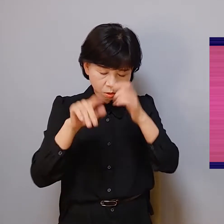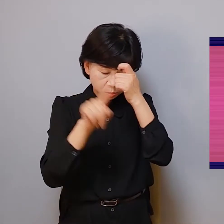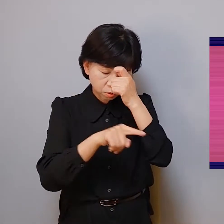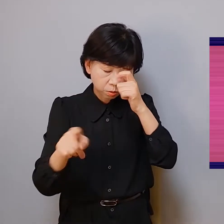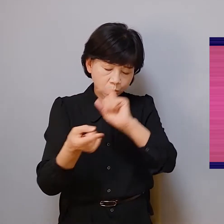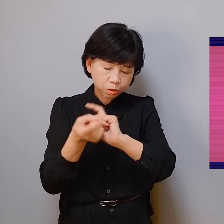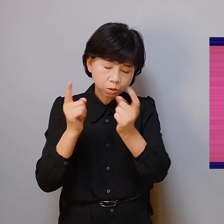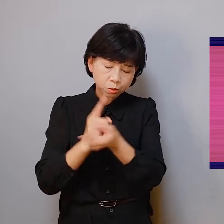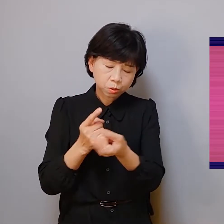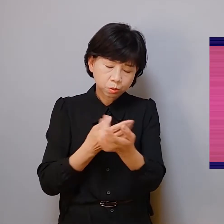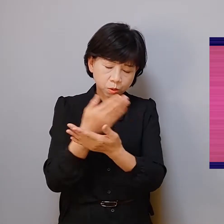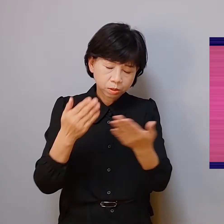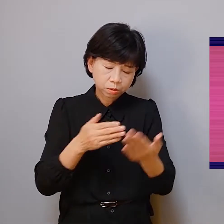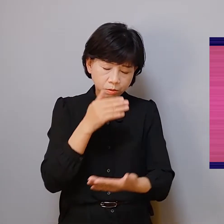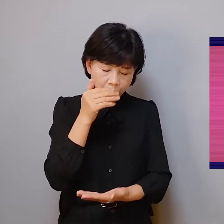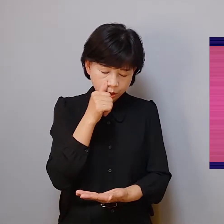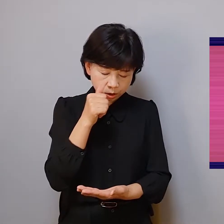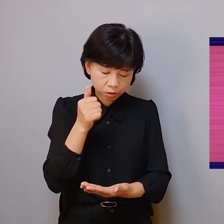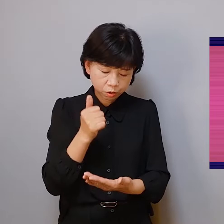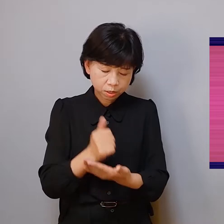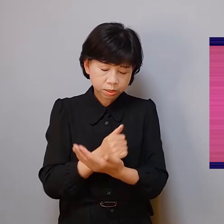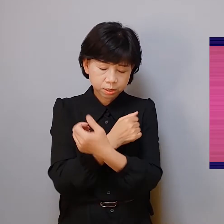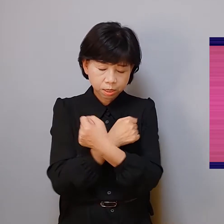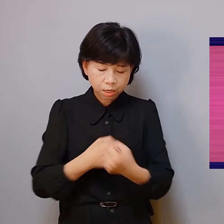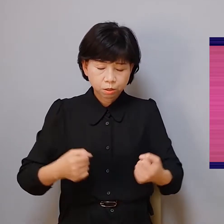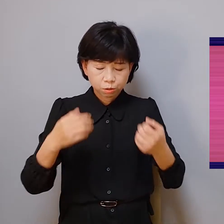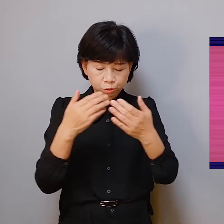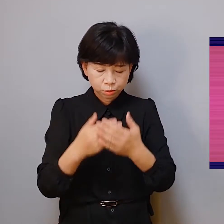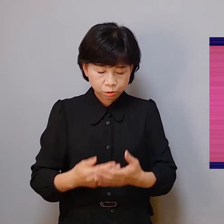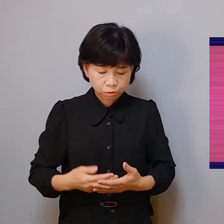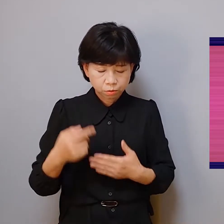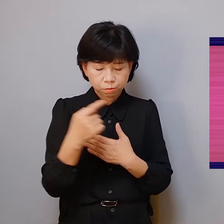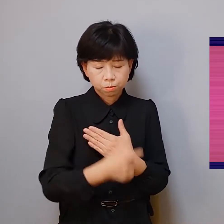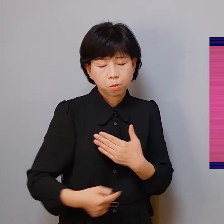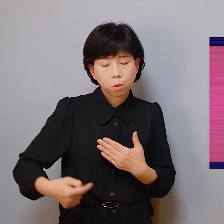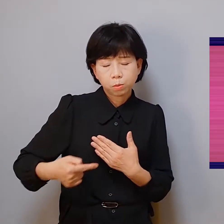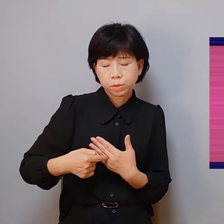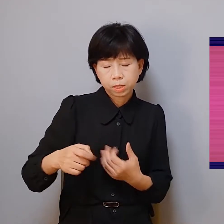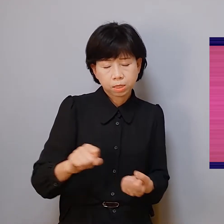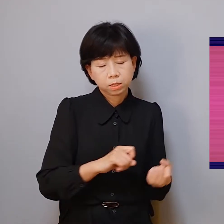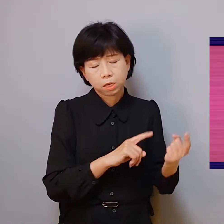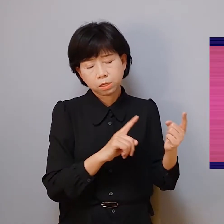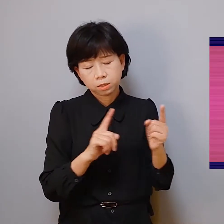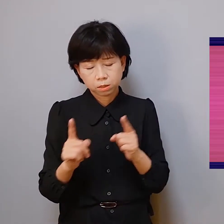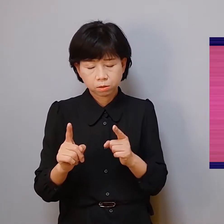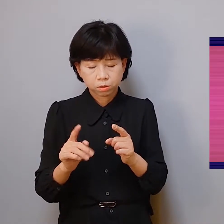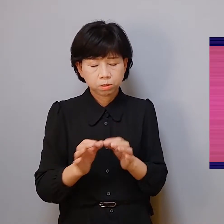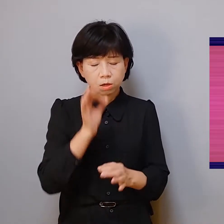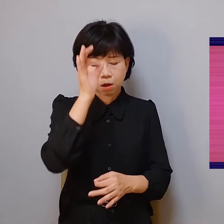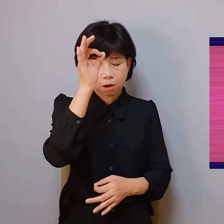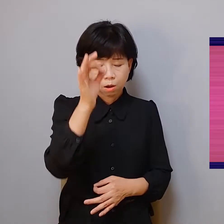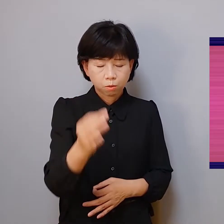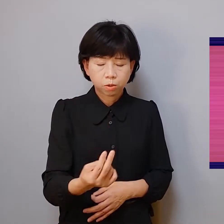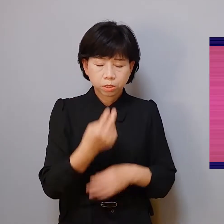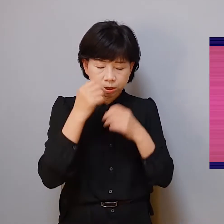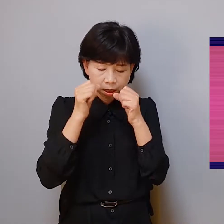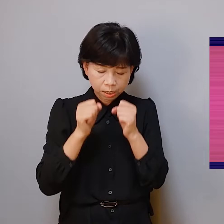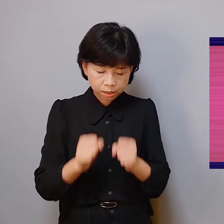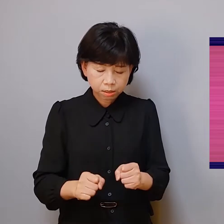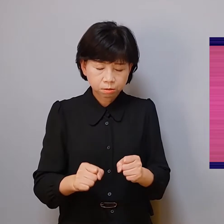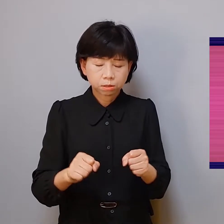거룩한 공예와 성도가 서로 교통하는 것과 죄를 사하여 주시는 것과 몸이 다시 사는